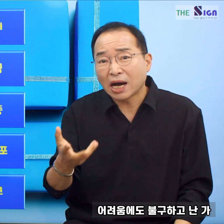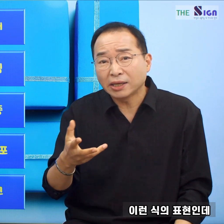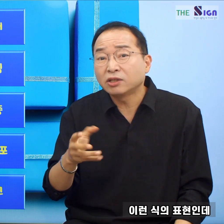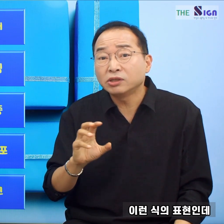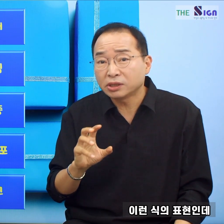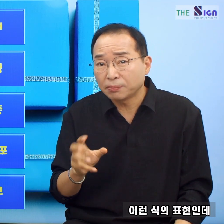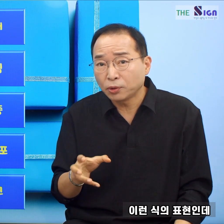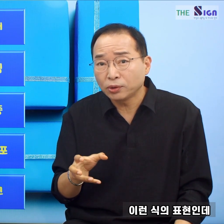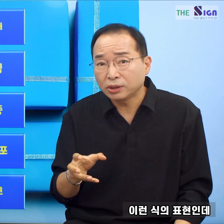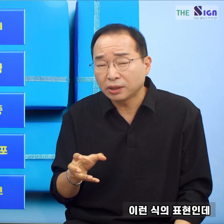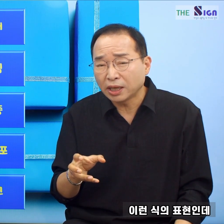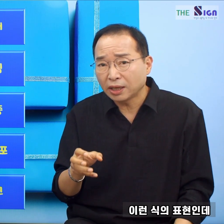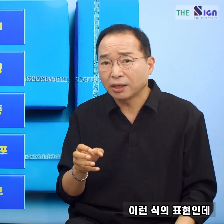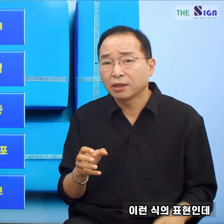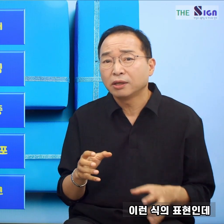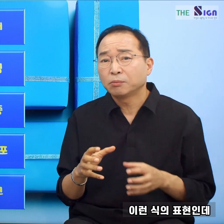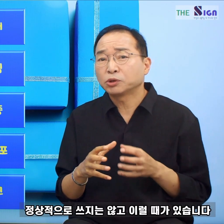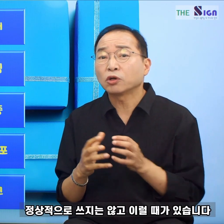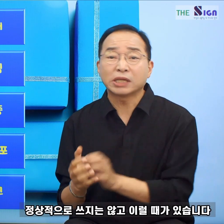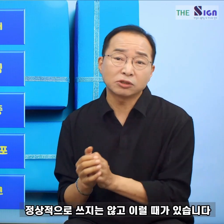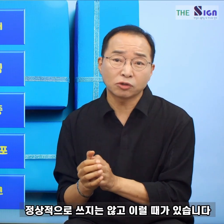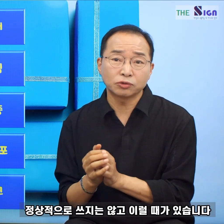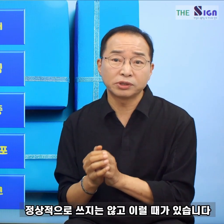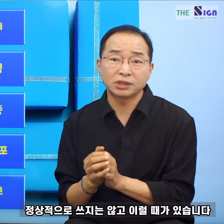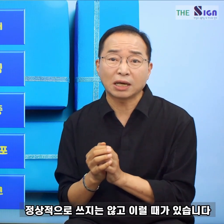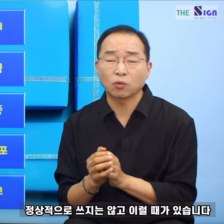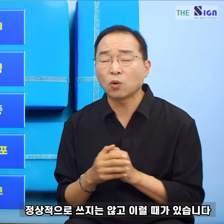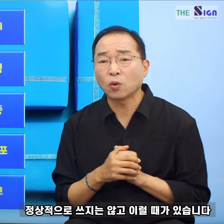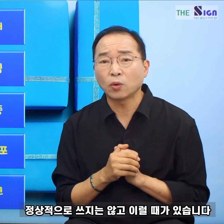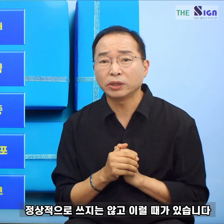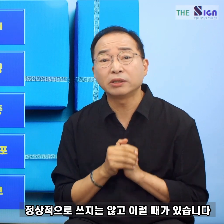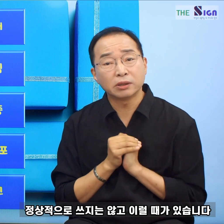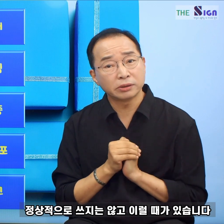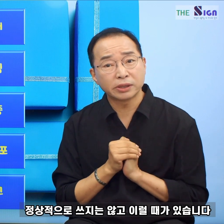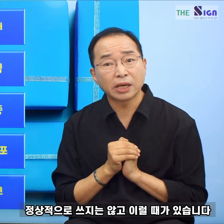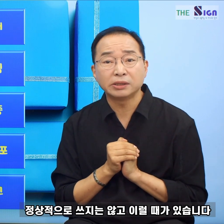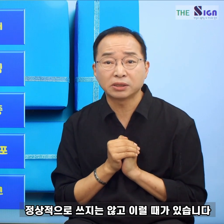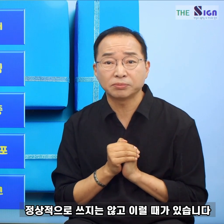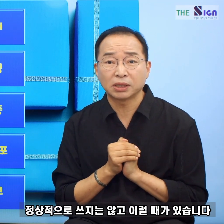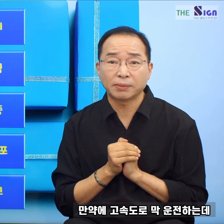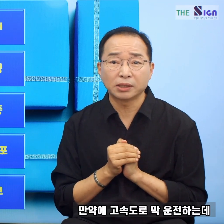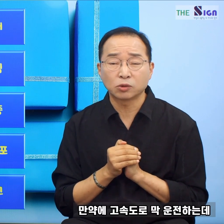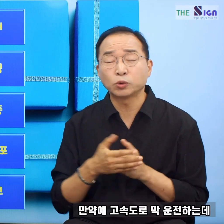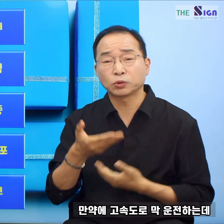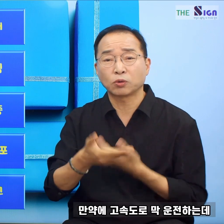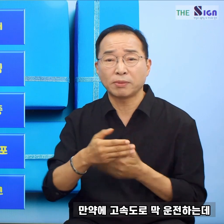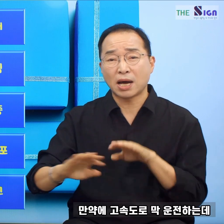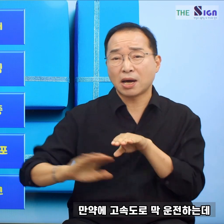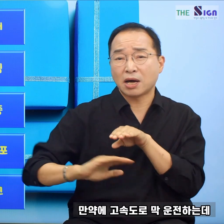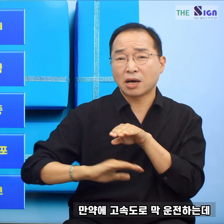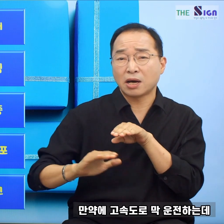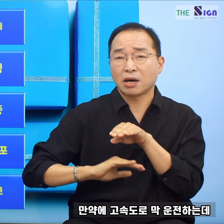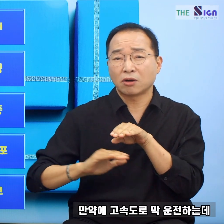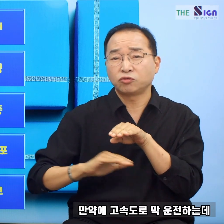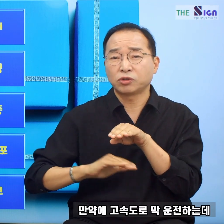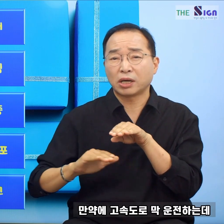이런 식의 표현인데, 뭐 정상적으로 쓰지는 않고 이럴 때가 있습니다만, 이제 고속도로 막